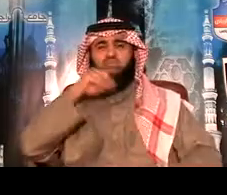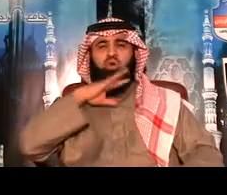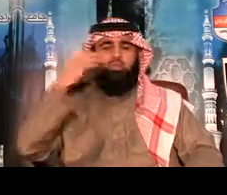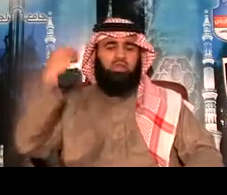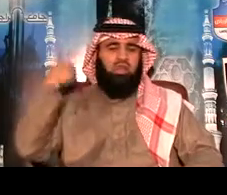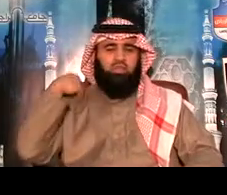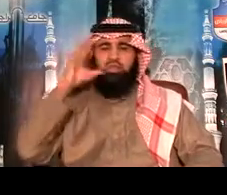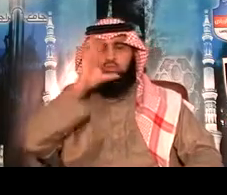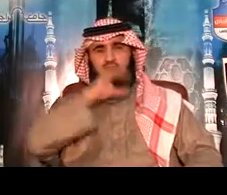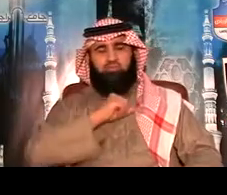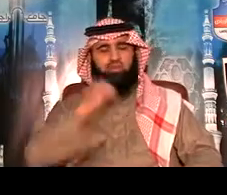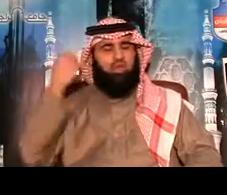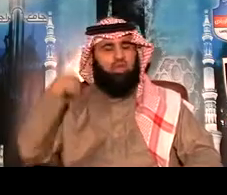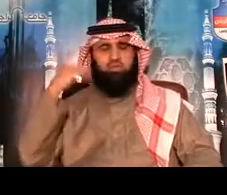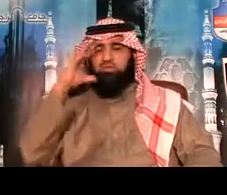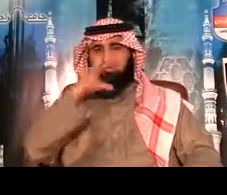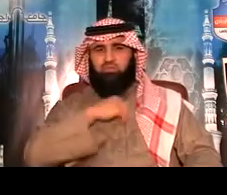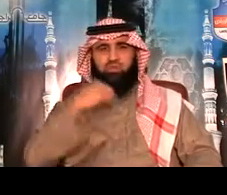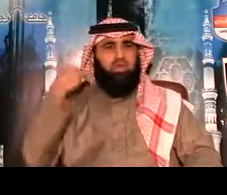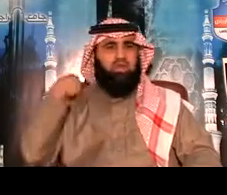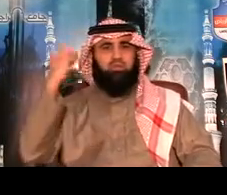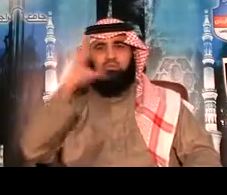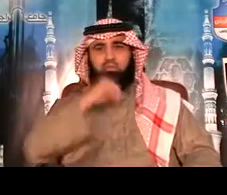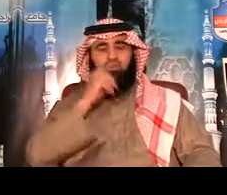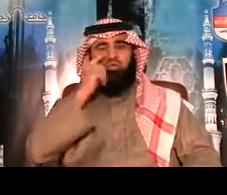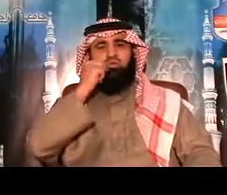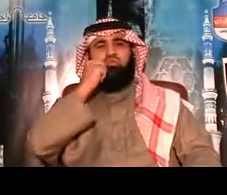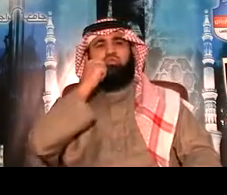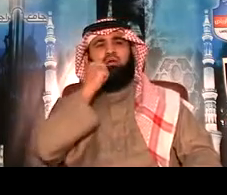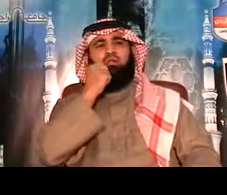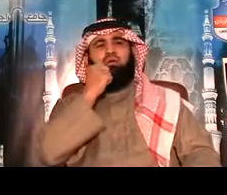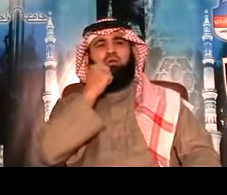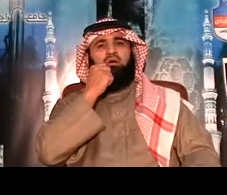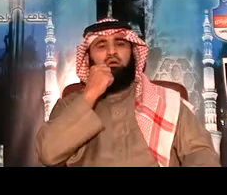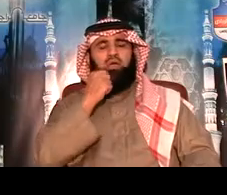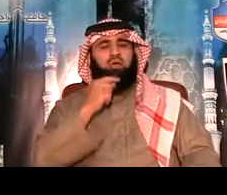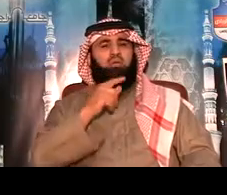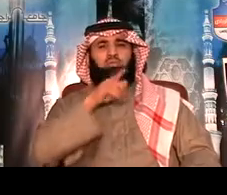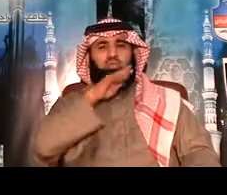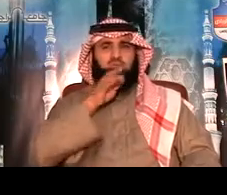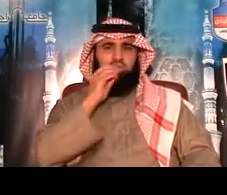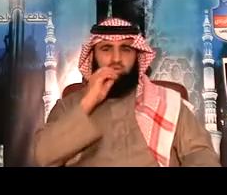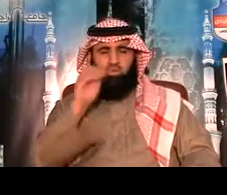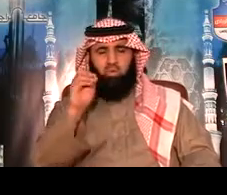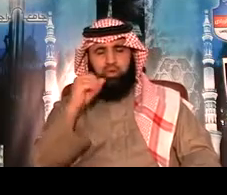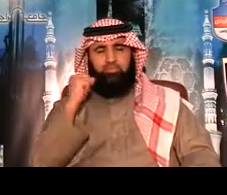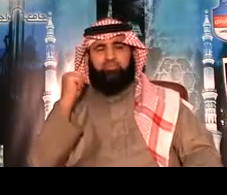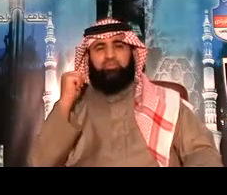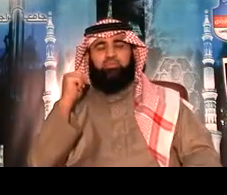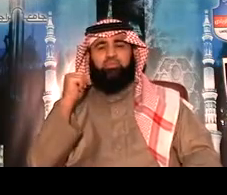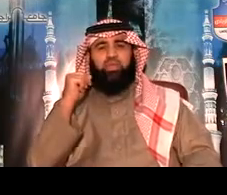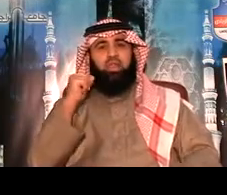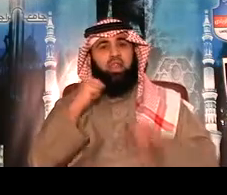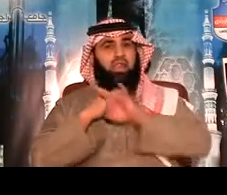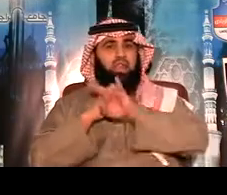لا شيء له. ثم قال: إن الله تعالى عز وجل لا يقبل من